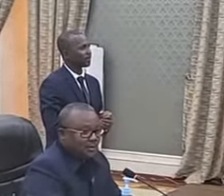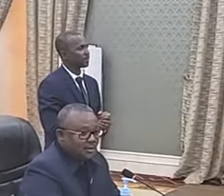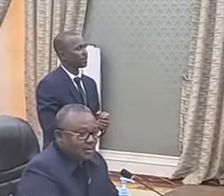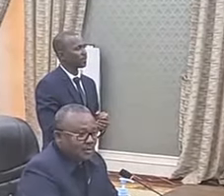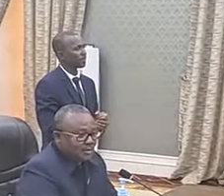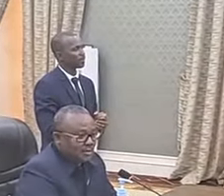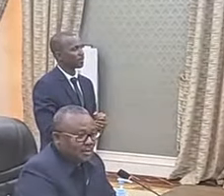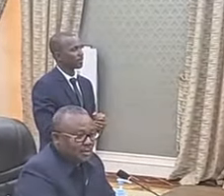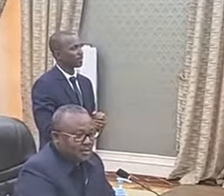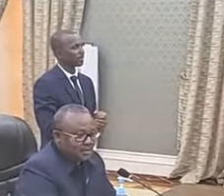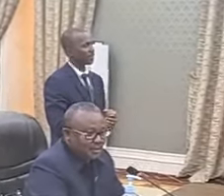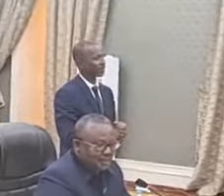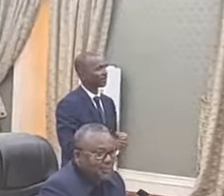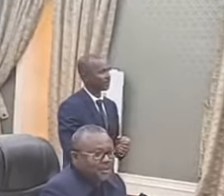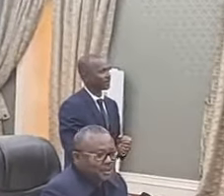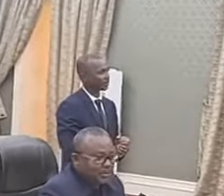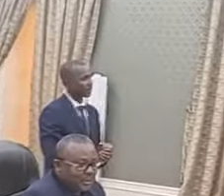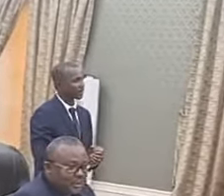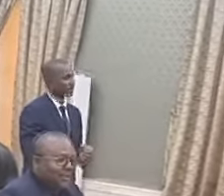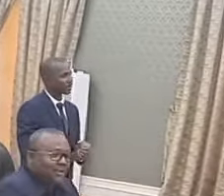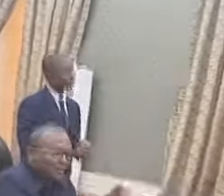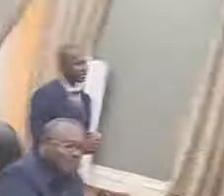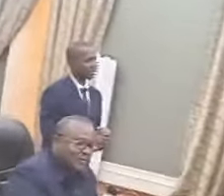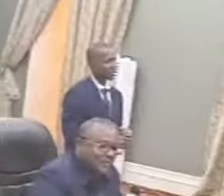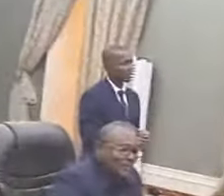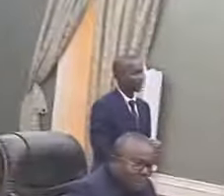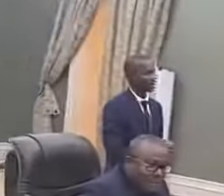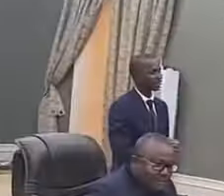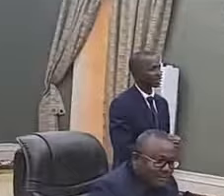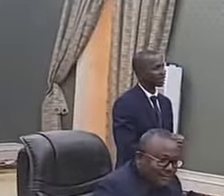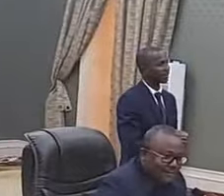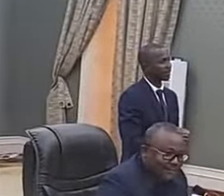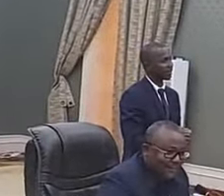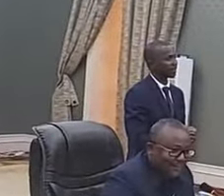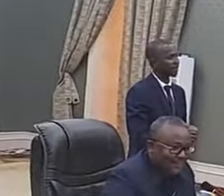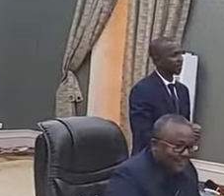Și de la important, se reunize de parte direct, mă să important.